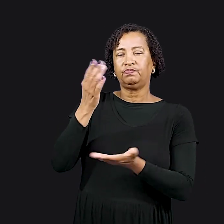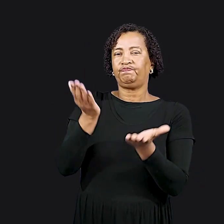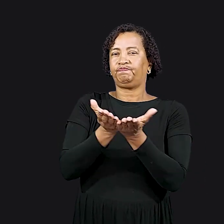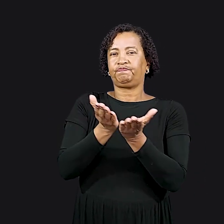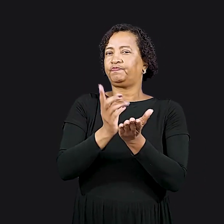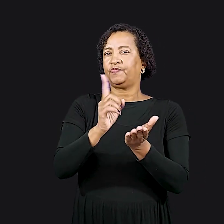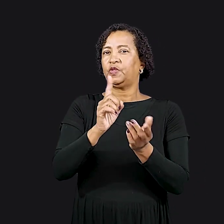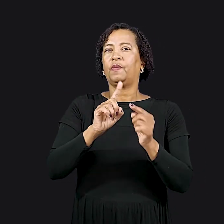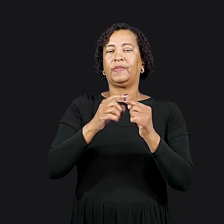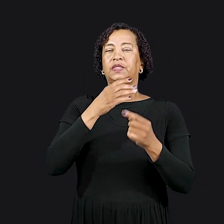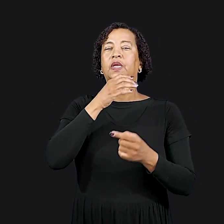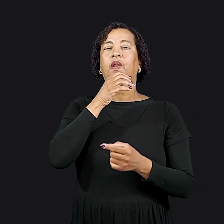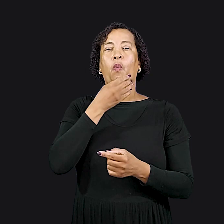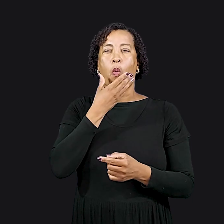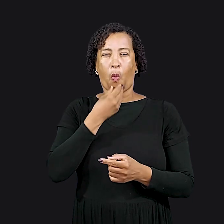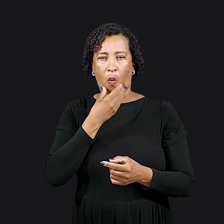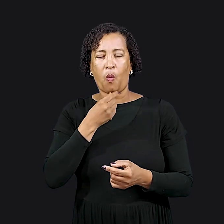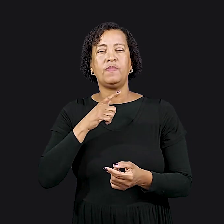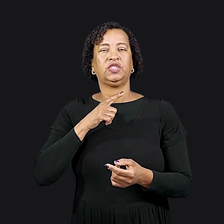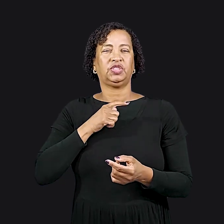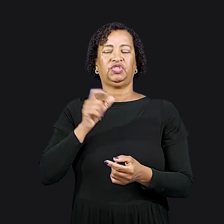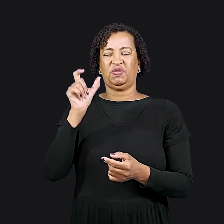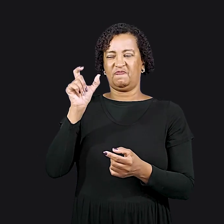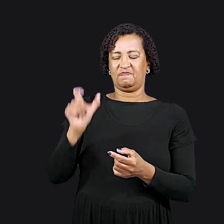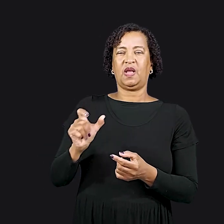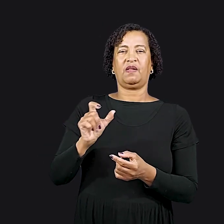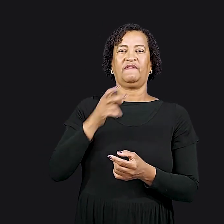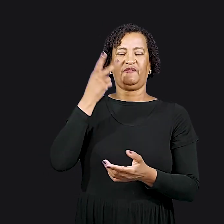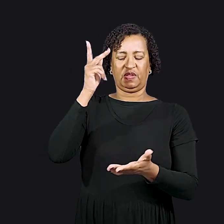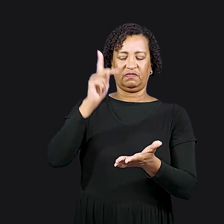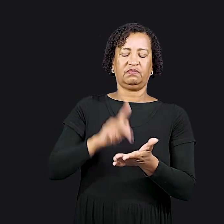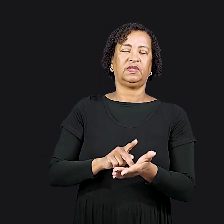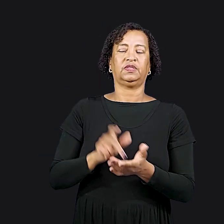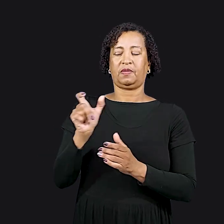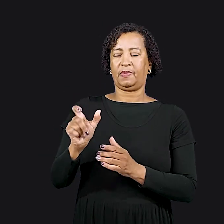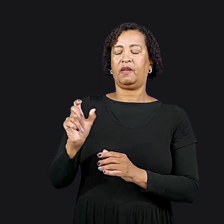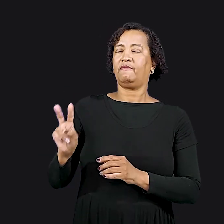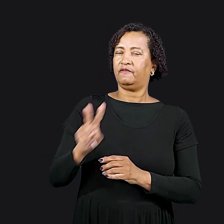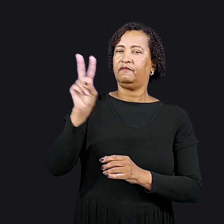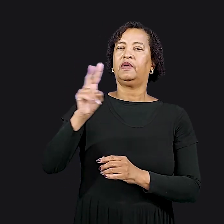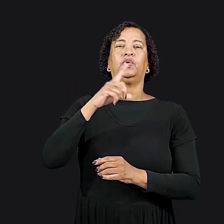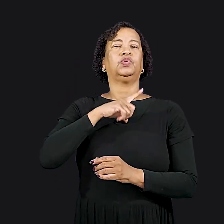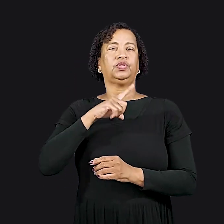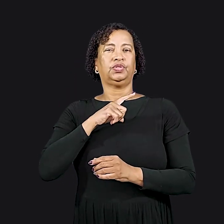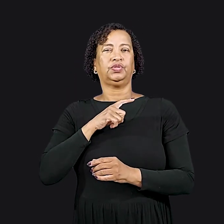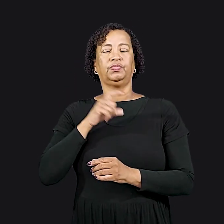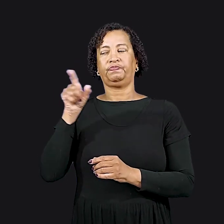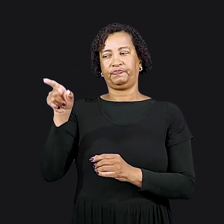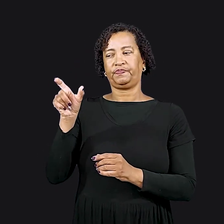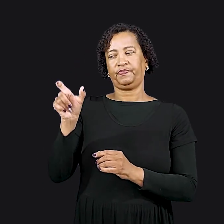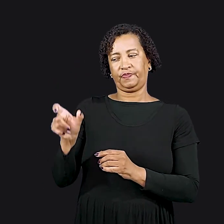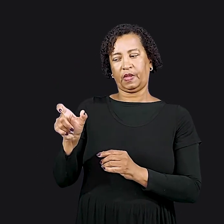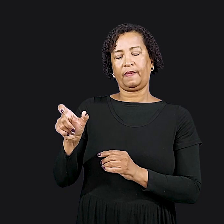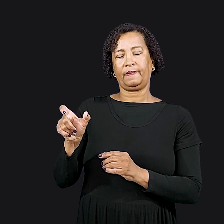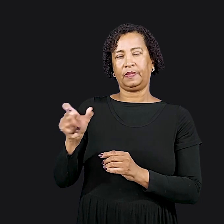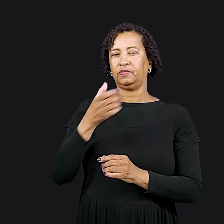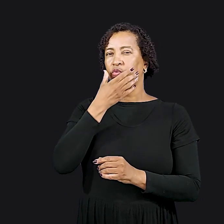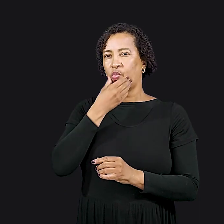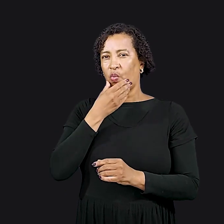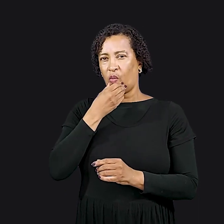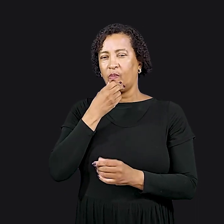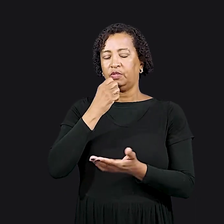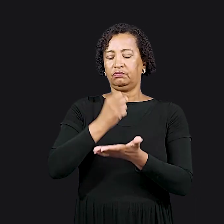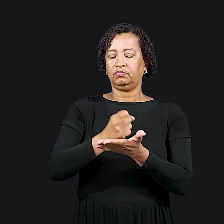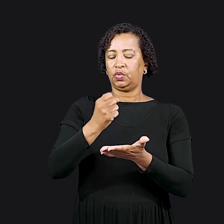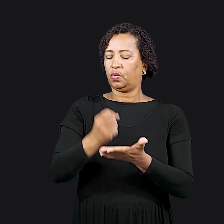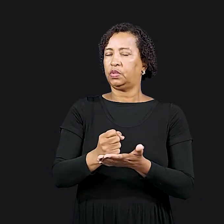eram homens dos bons velhos tempos, quando a palavra de um homem tinha valor. Para eles, a palavra de um homem valia o